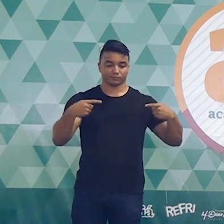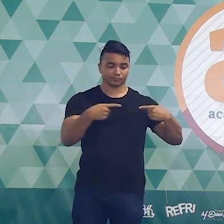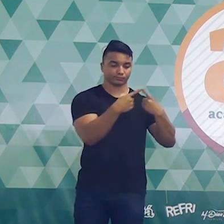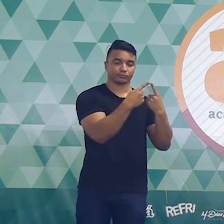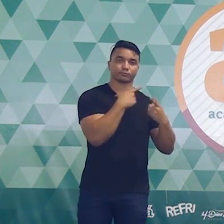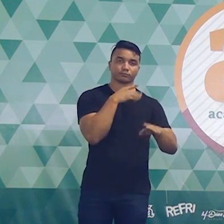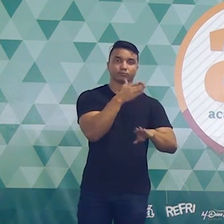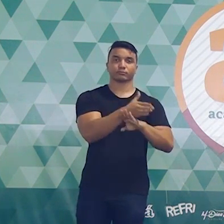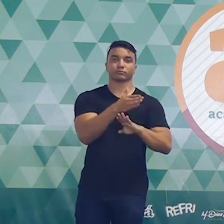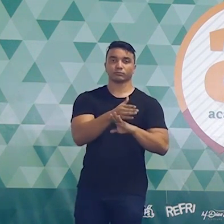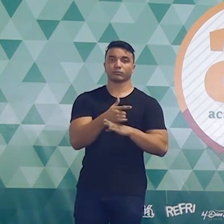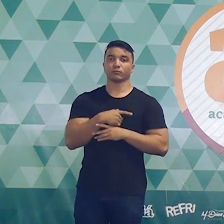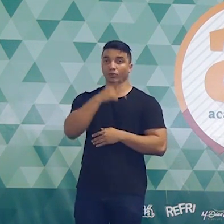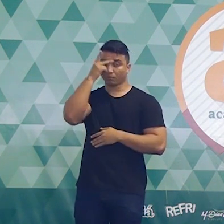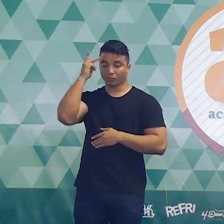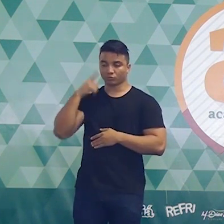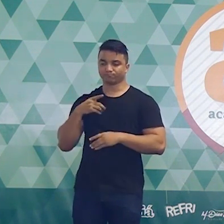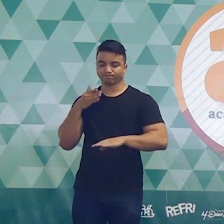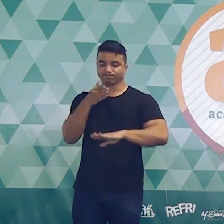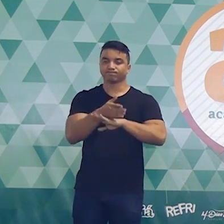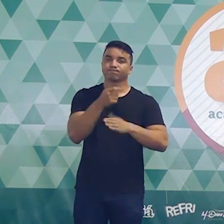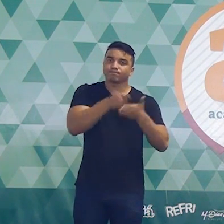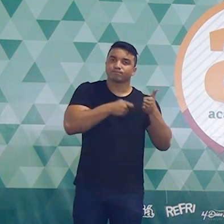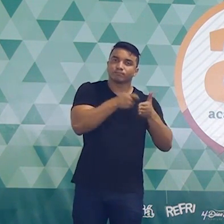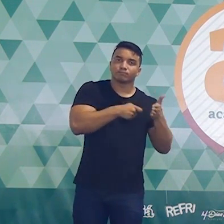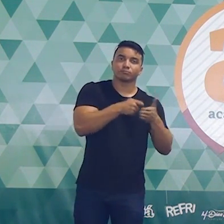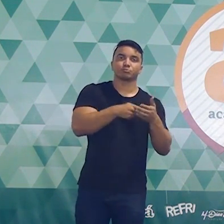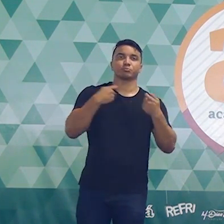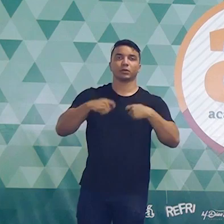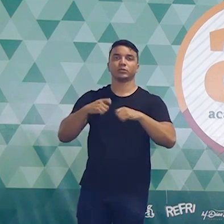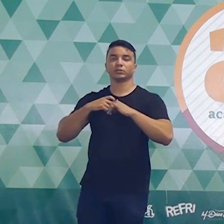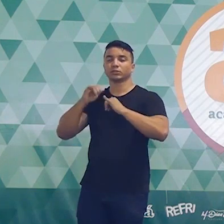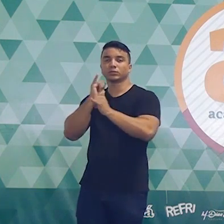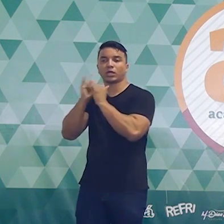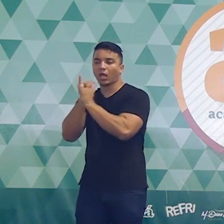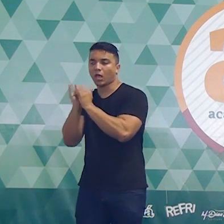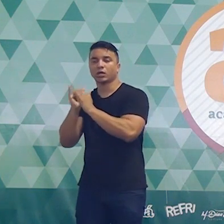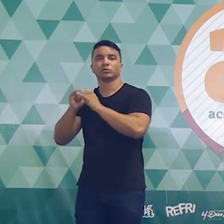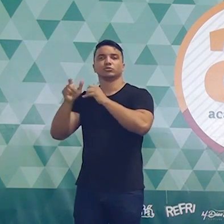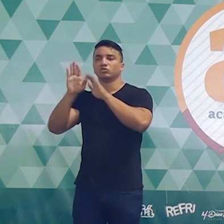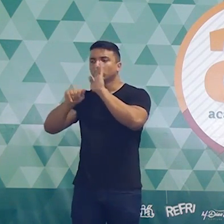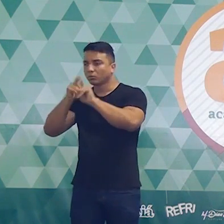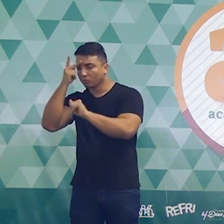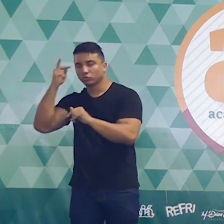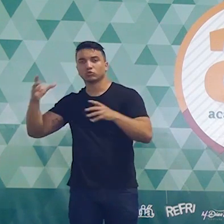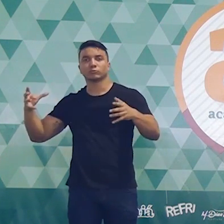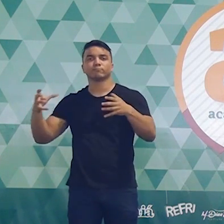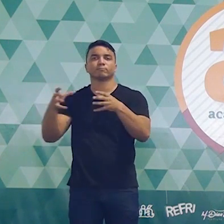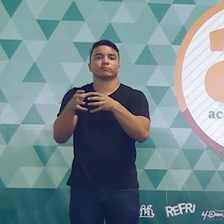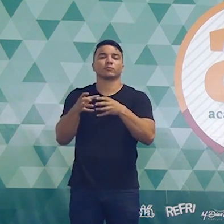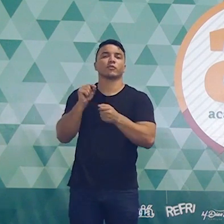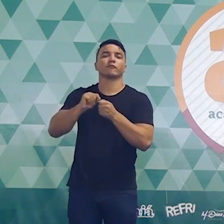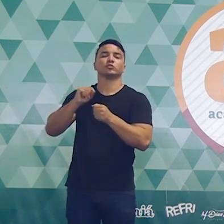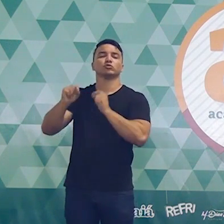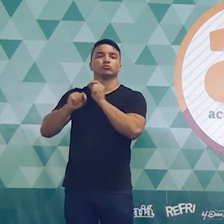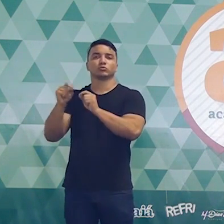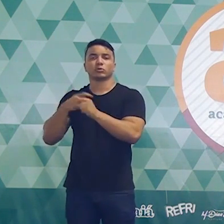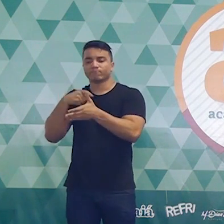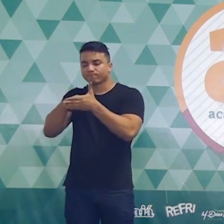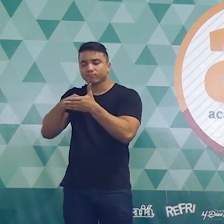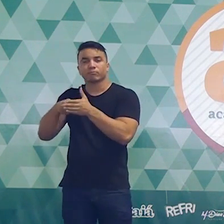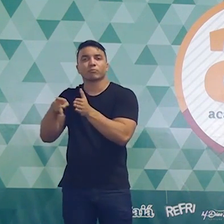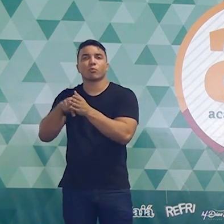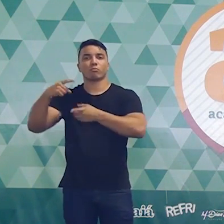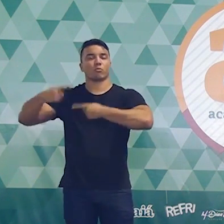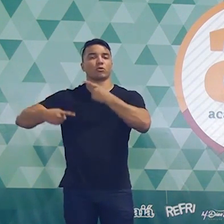participante? Cidadãos ativistas devem ir às redes sociais, conclamar as pessoas para adotar uma postura tal, de maior engajamento